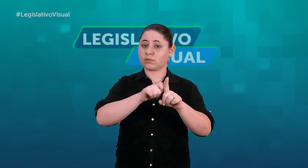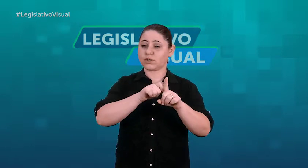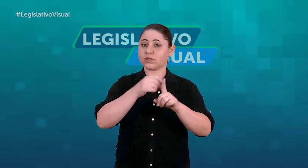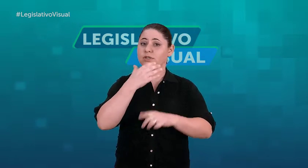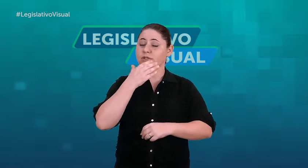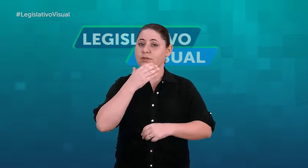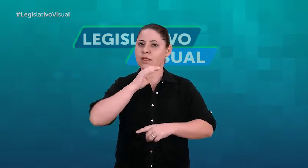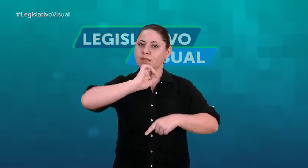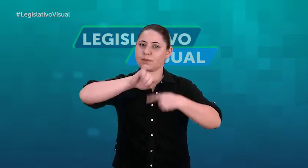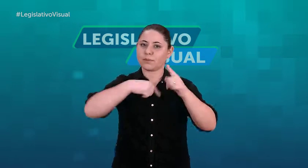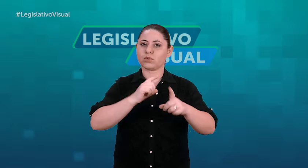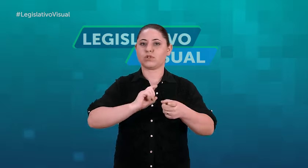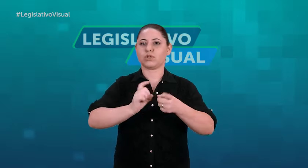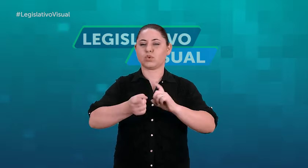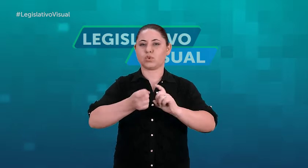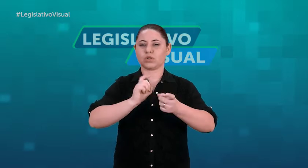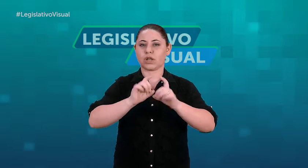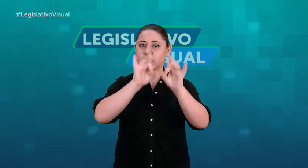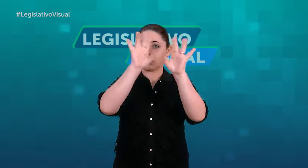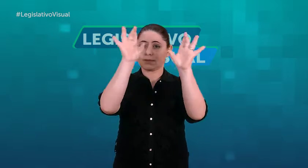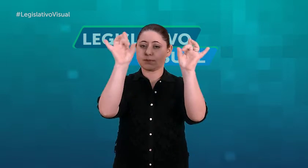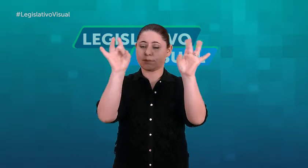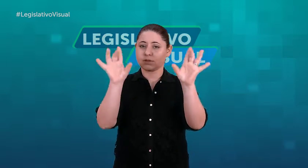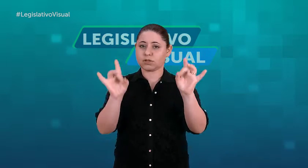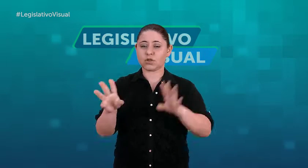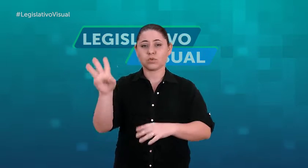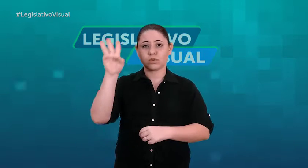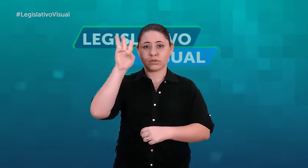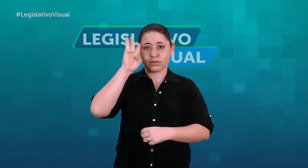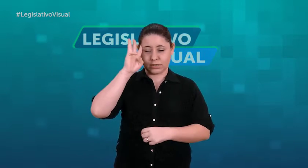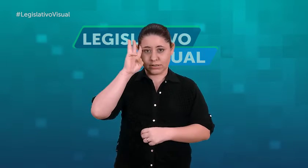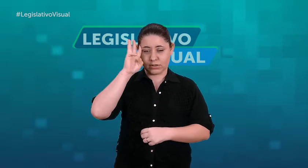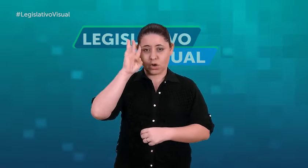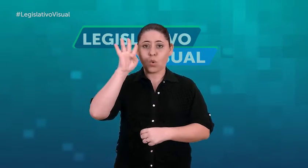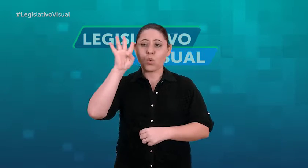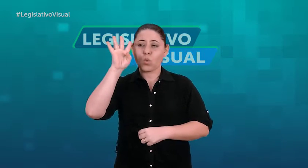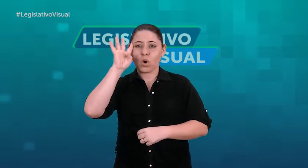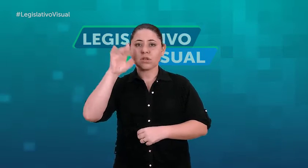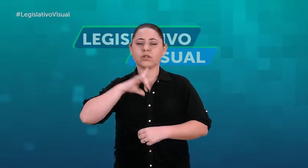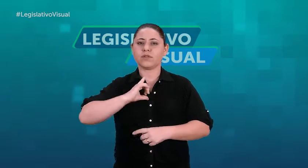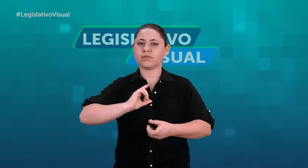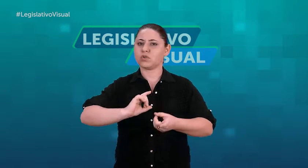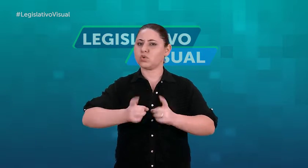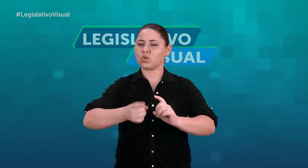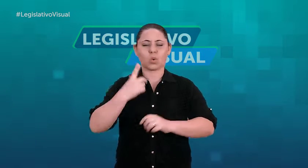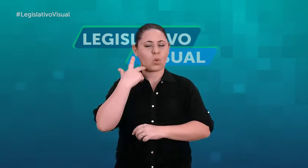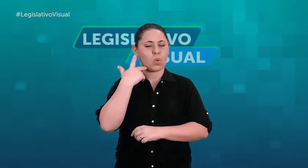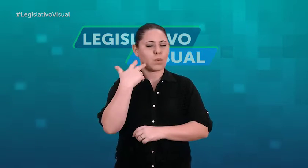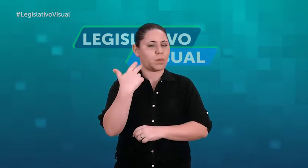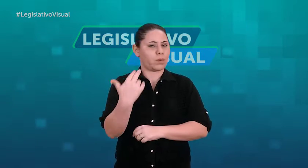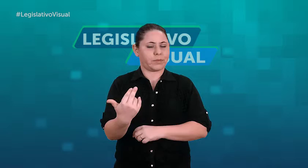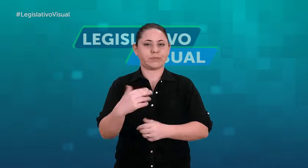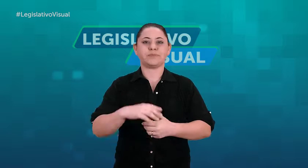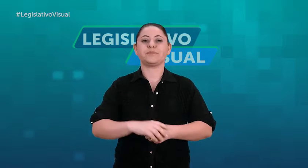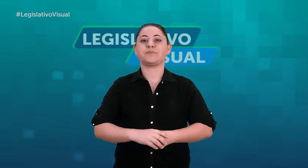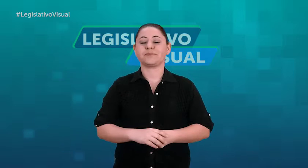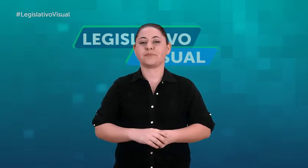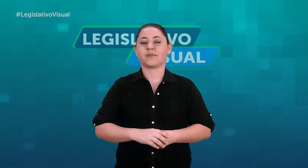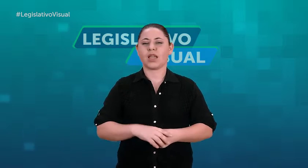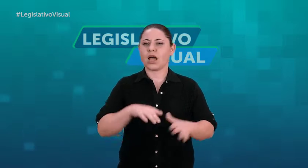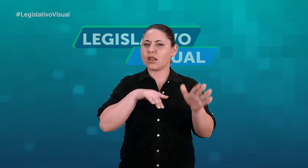no mês de dezembro. Após reunir-se extraordinariamente na terça-feira, realizou sua reunião na